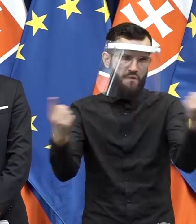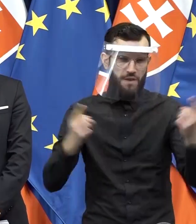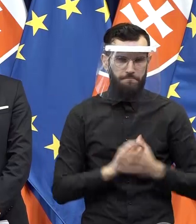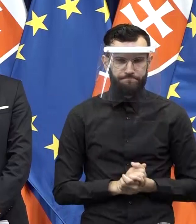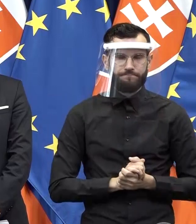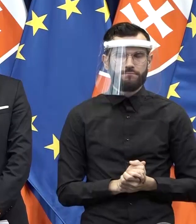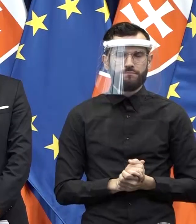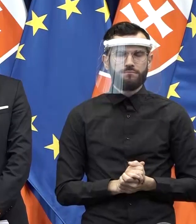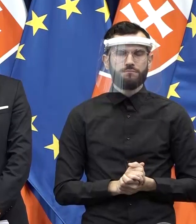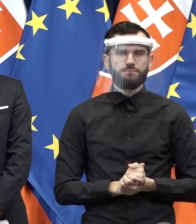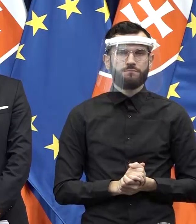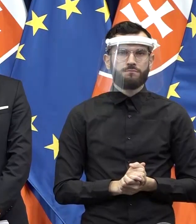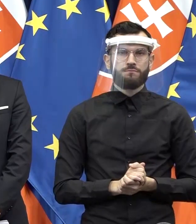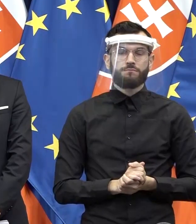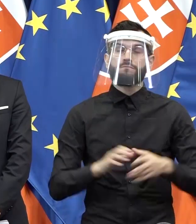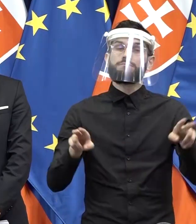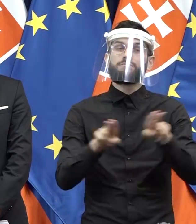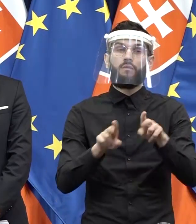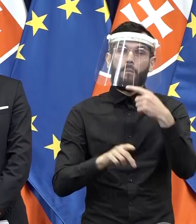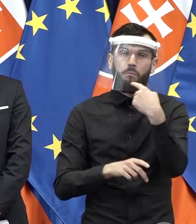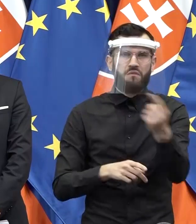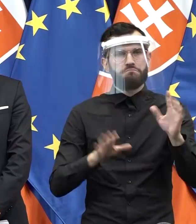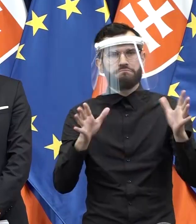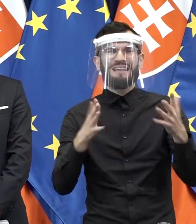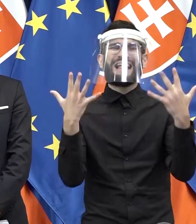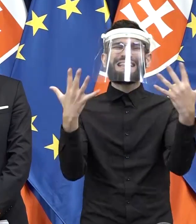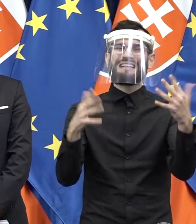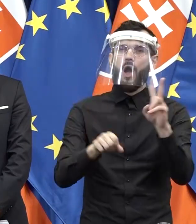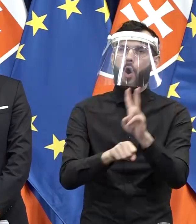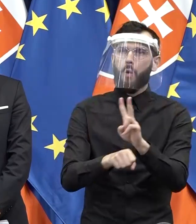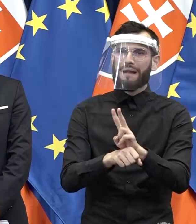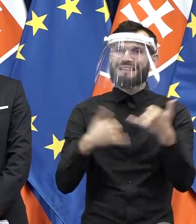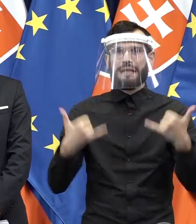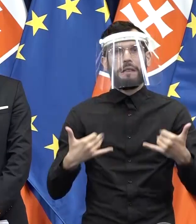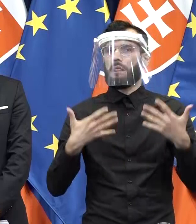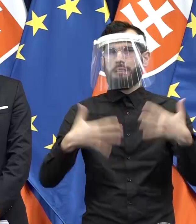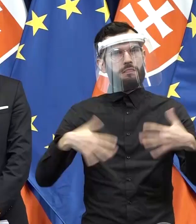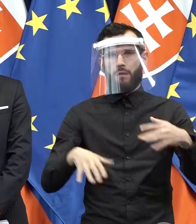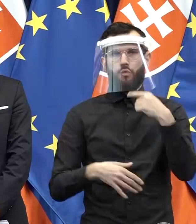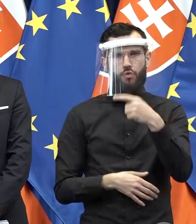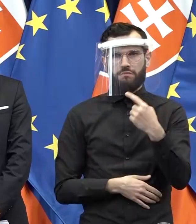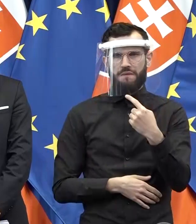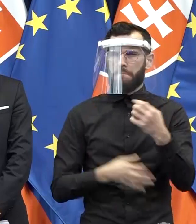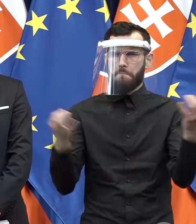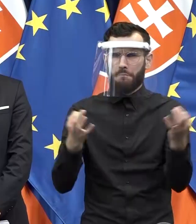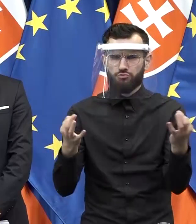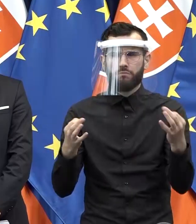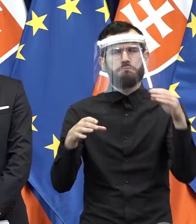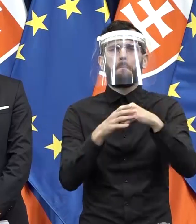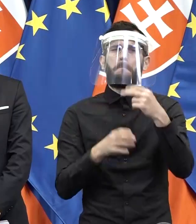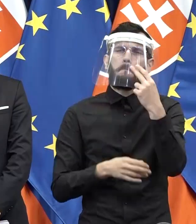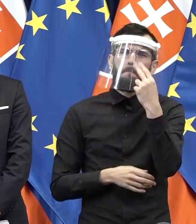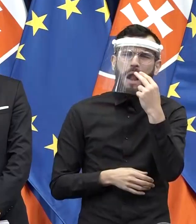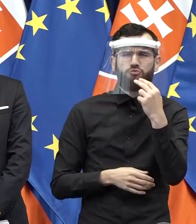budem čítať. Zároveň hovorím, že asi takých desatých opatrení ani vám dnes nebudem hovoriť, lebo sú to relatíve také menšie